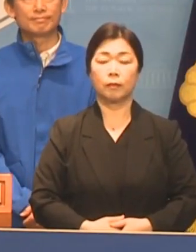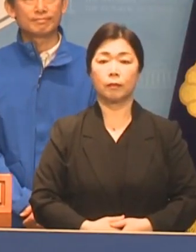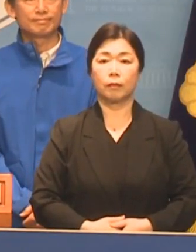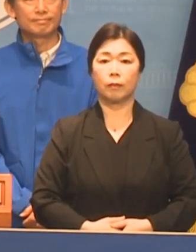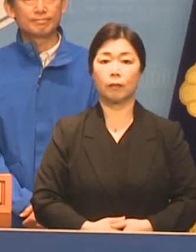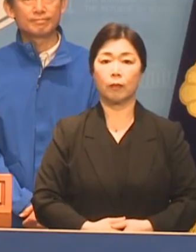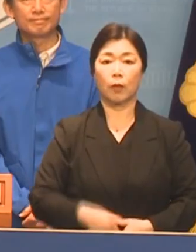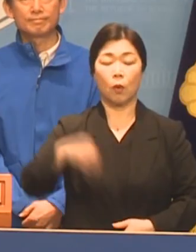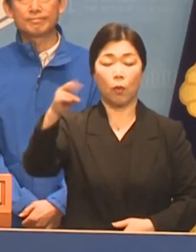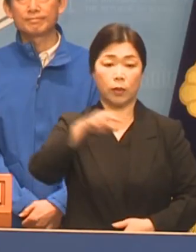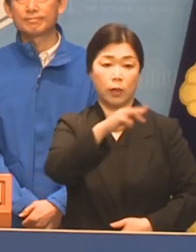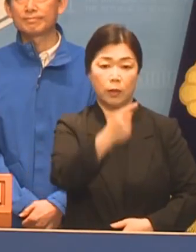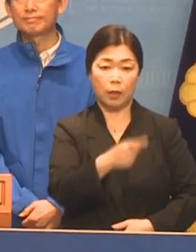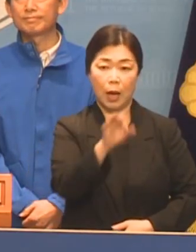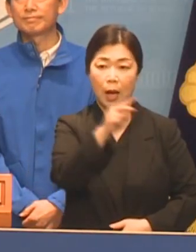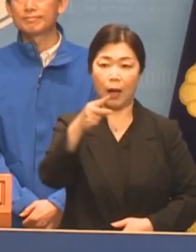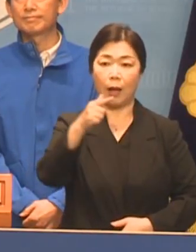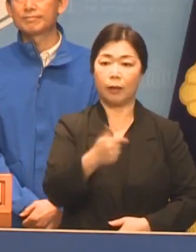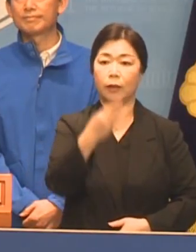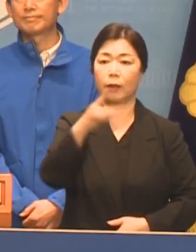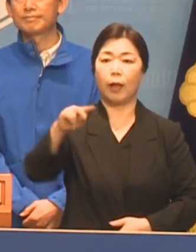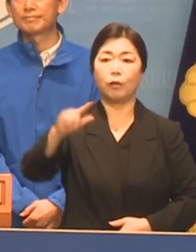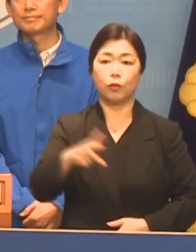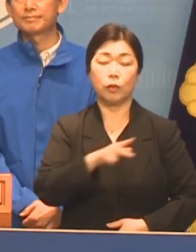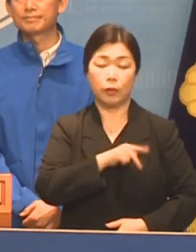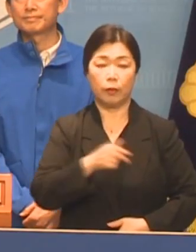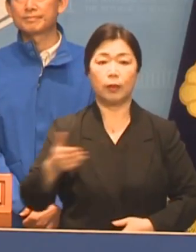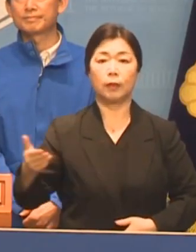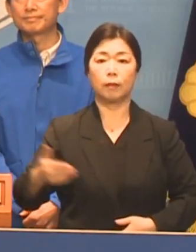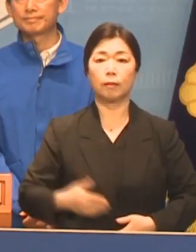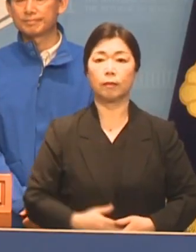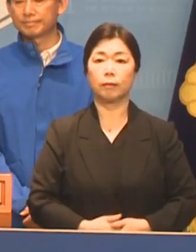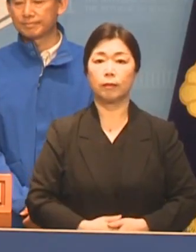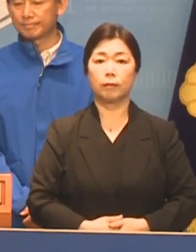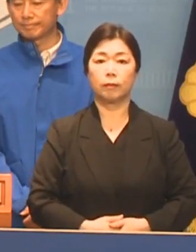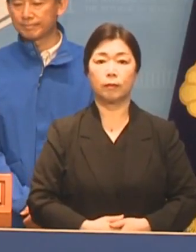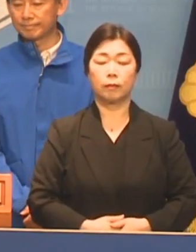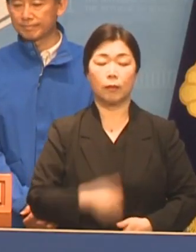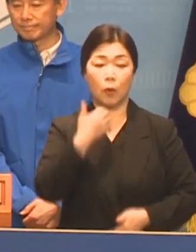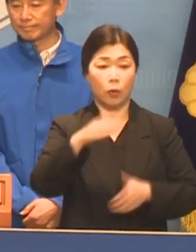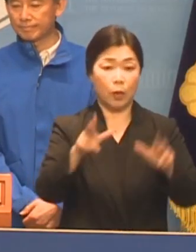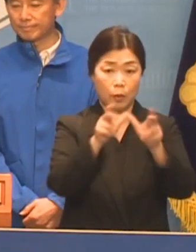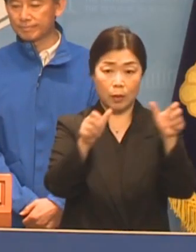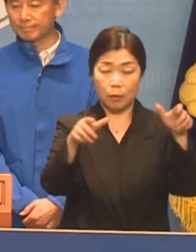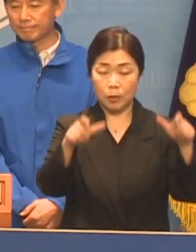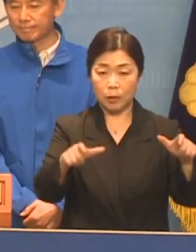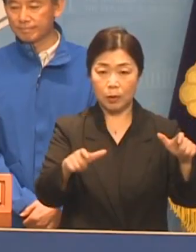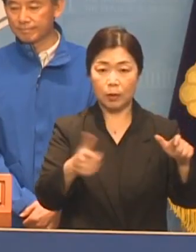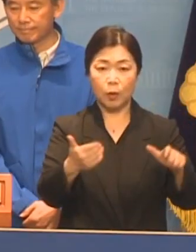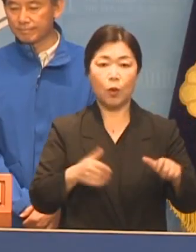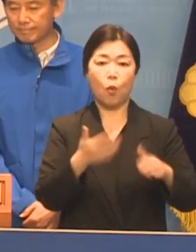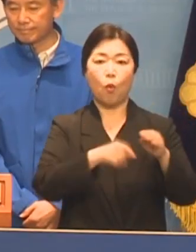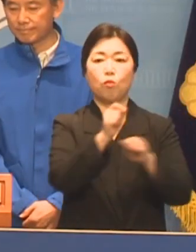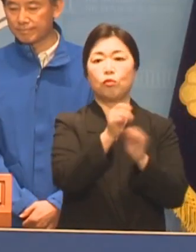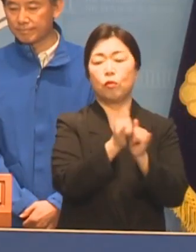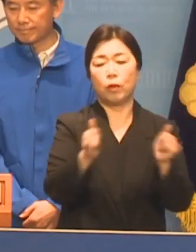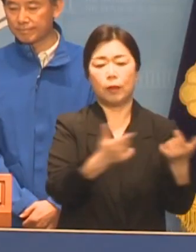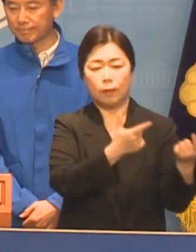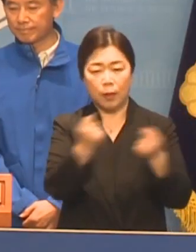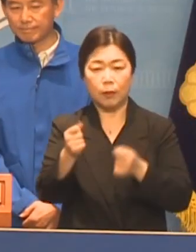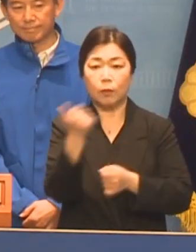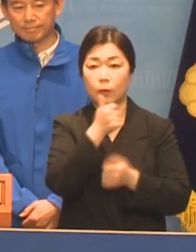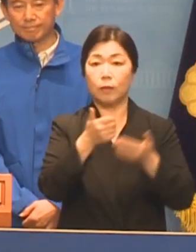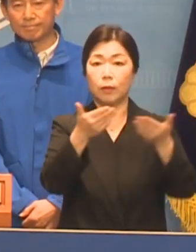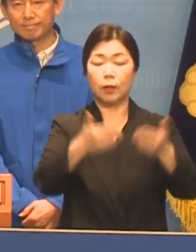더불어민주당 광주시을 안태준 국회의원입니다. 경기도와 성남시 전현직 공무원의 일괄